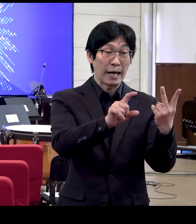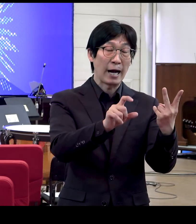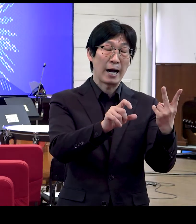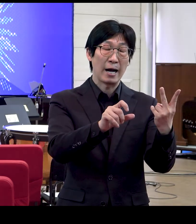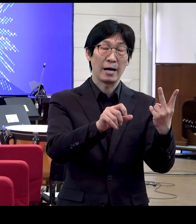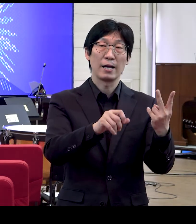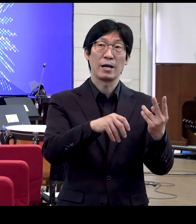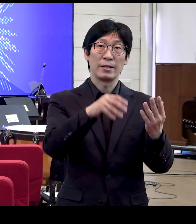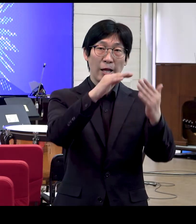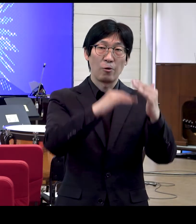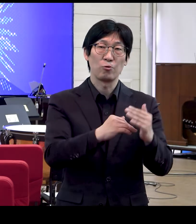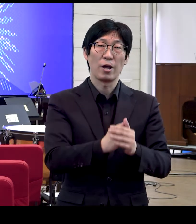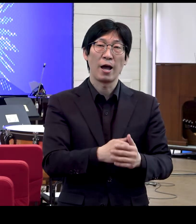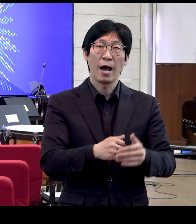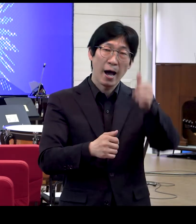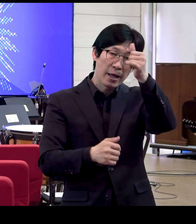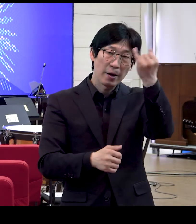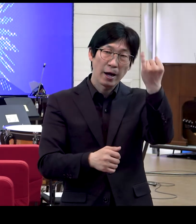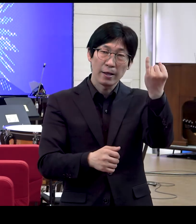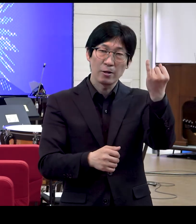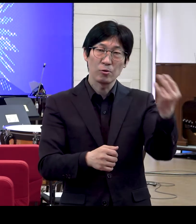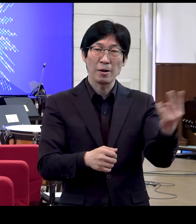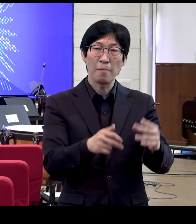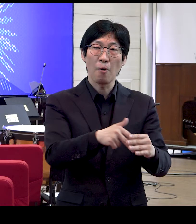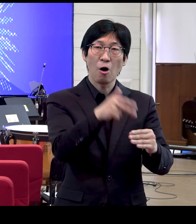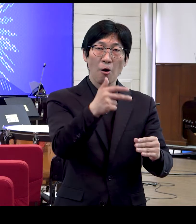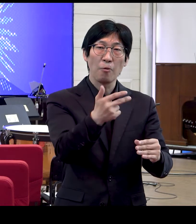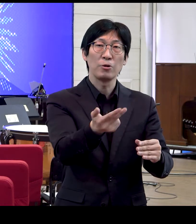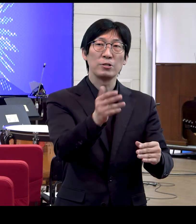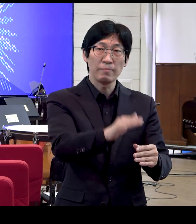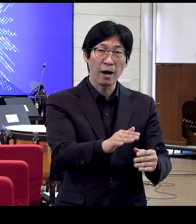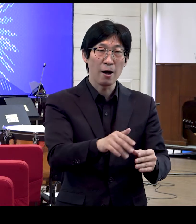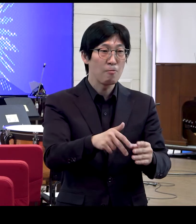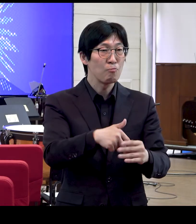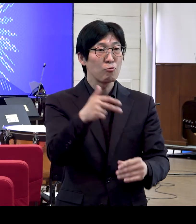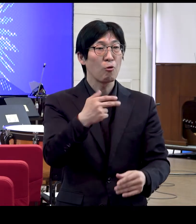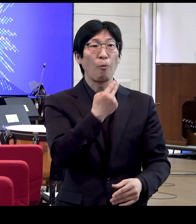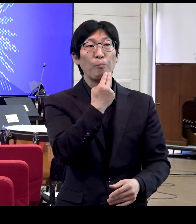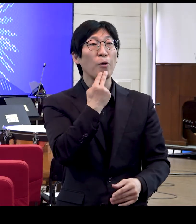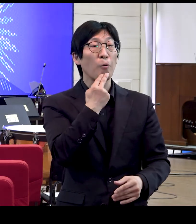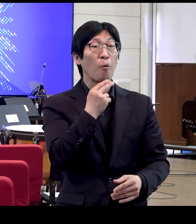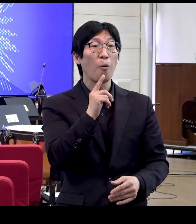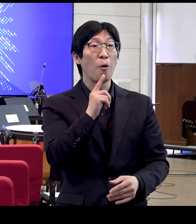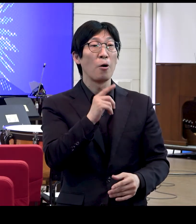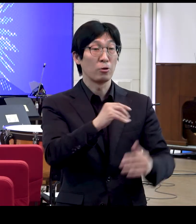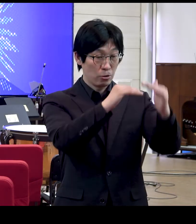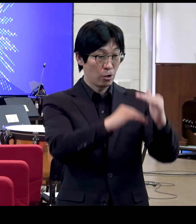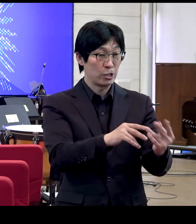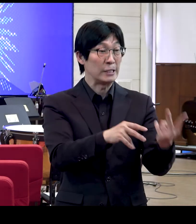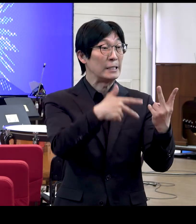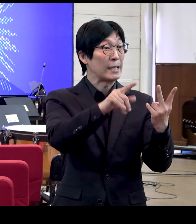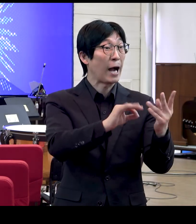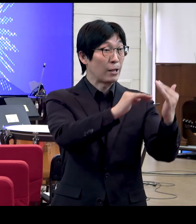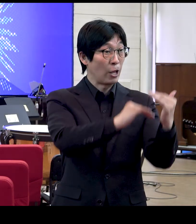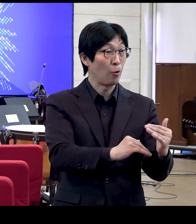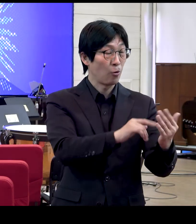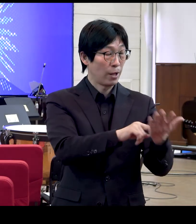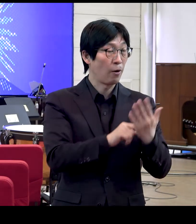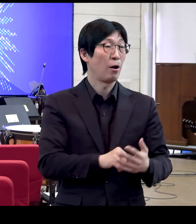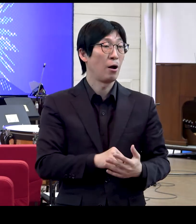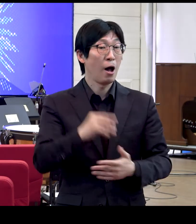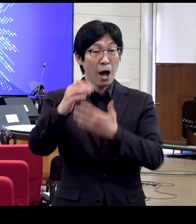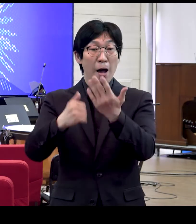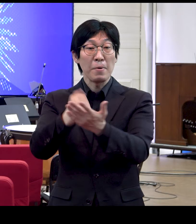창세기 2장 25절 보면 아담과 그의 아내 두 사람이 벌거벗었으나 부끄러워하지 아니하니라 나오고 있어요.